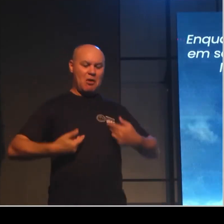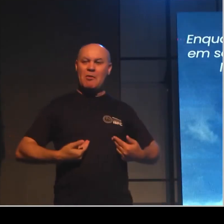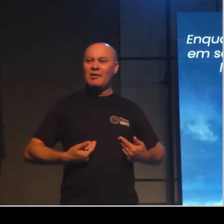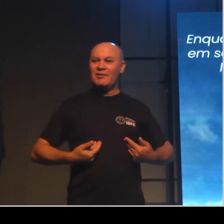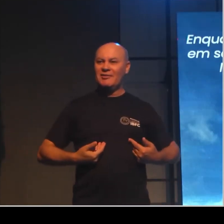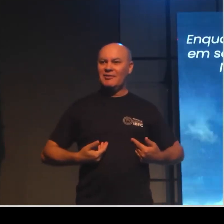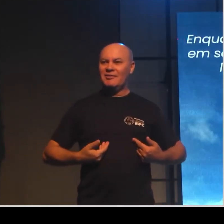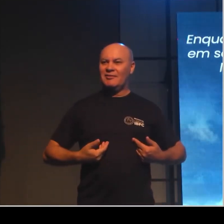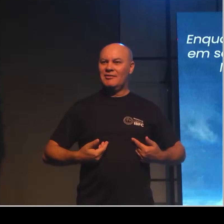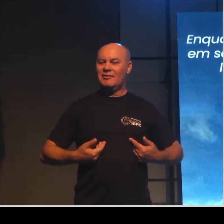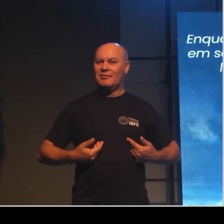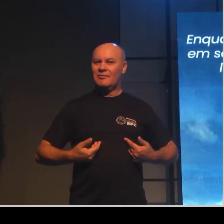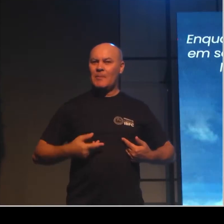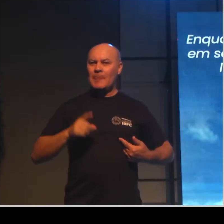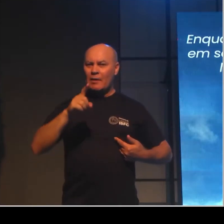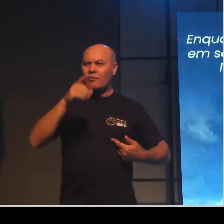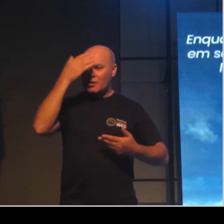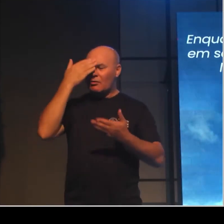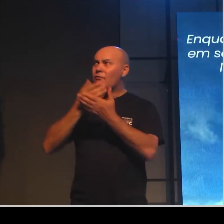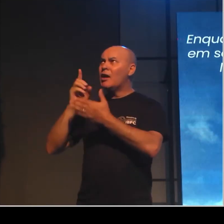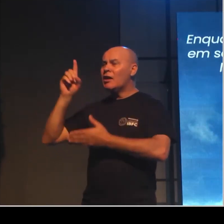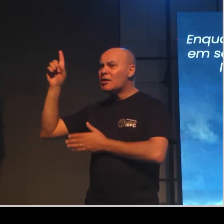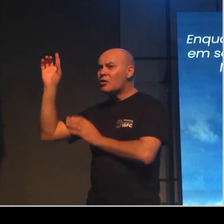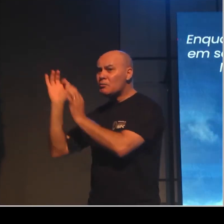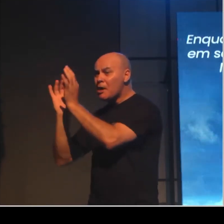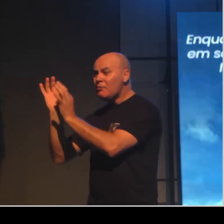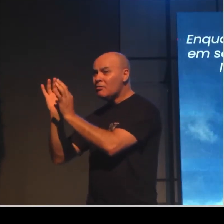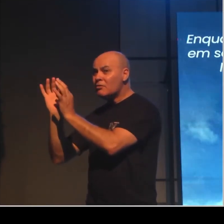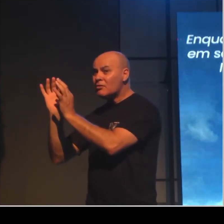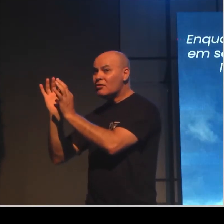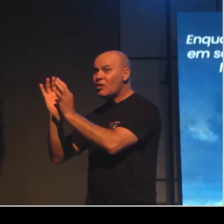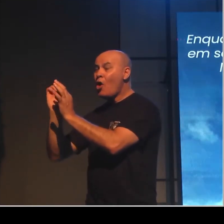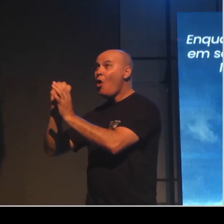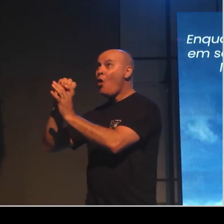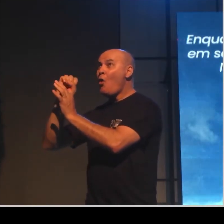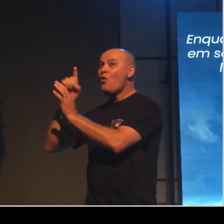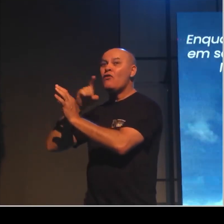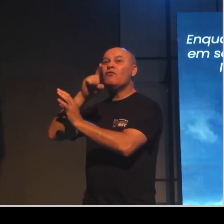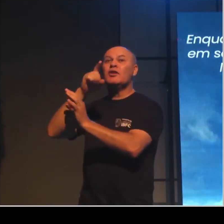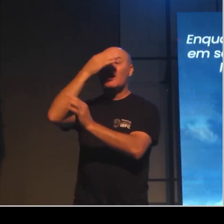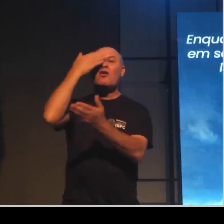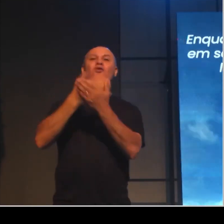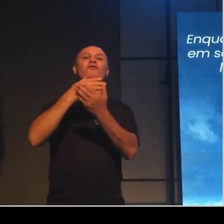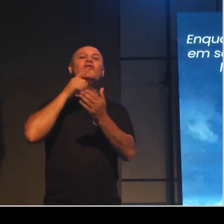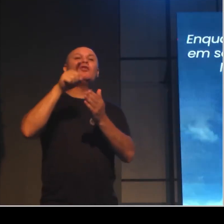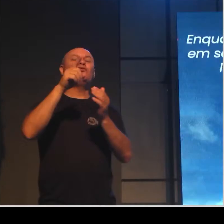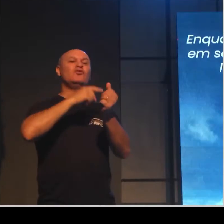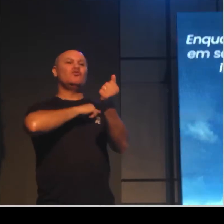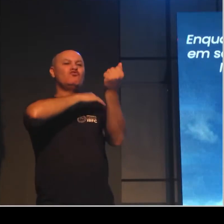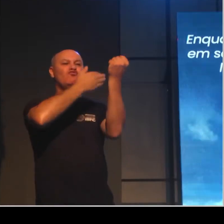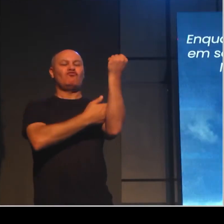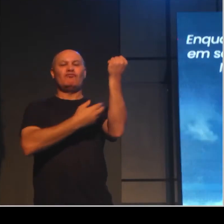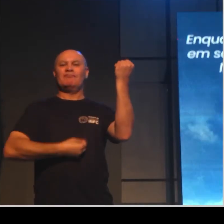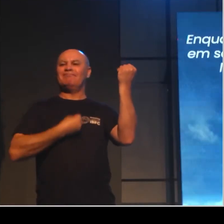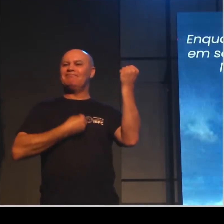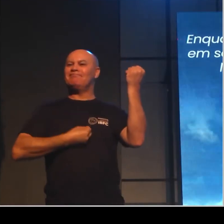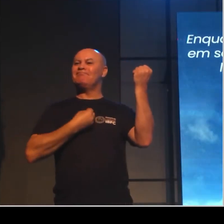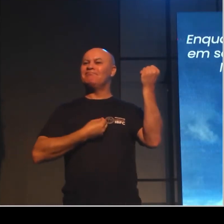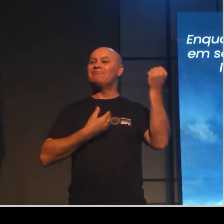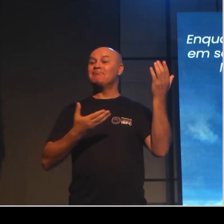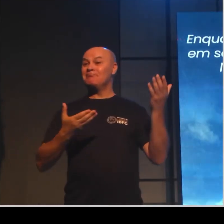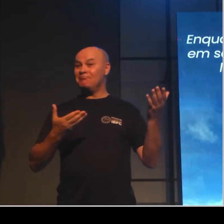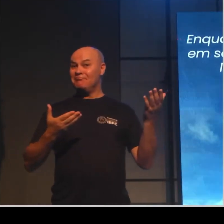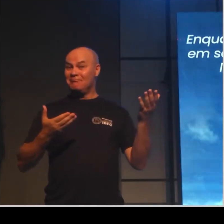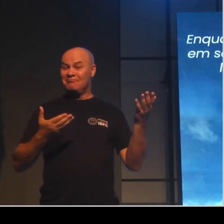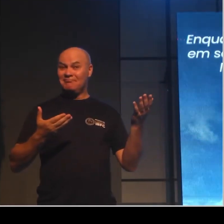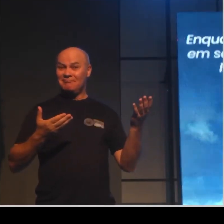Deus, no plano de Deus, ou você confia no seu plano? Você quer ser abençoado? Faça como